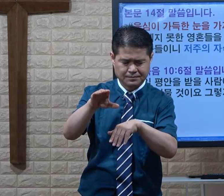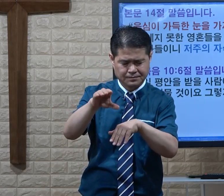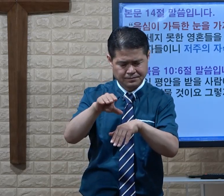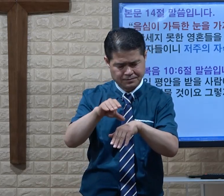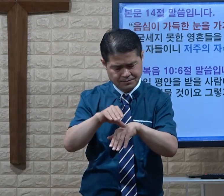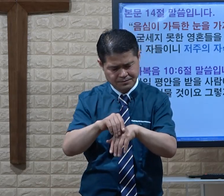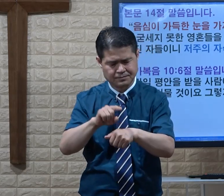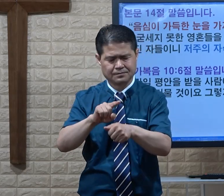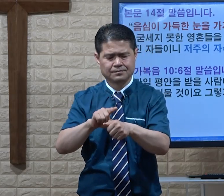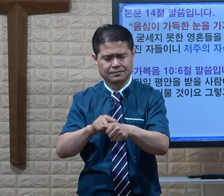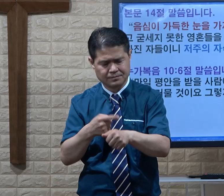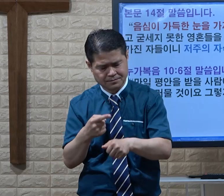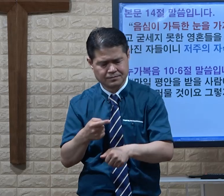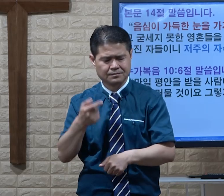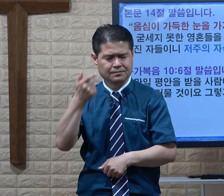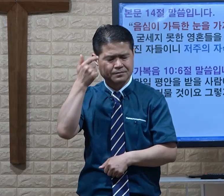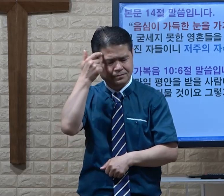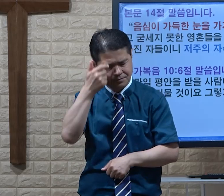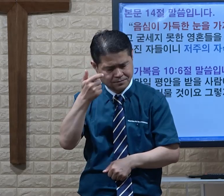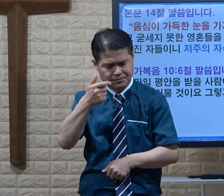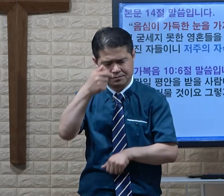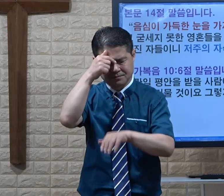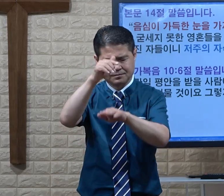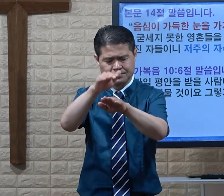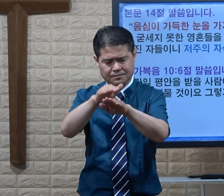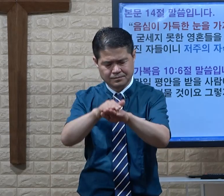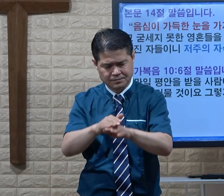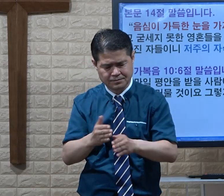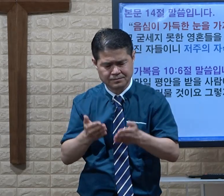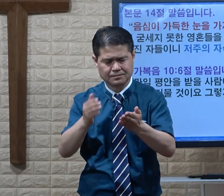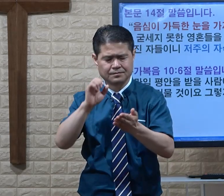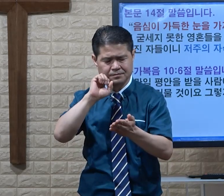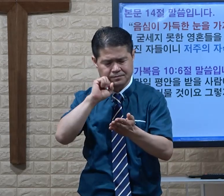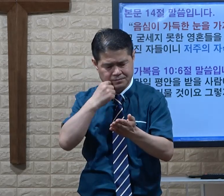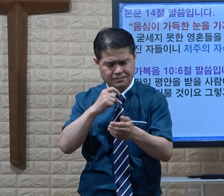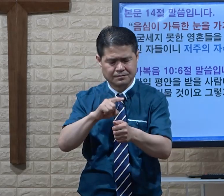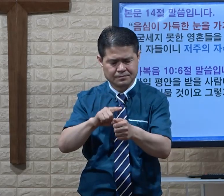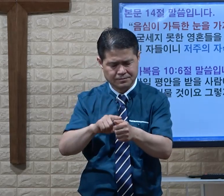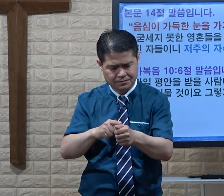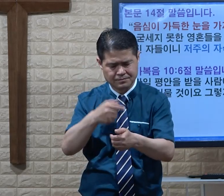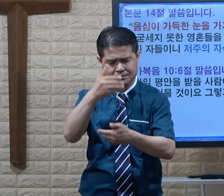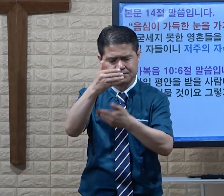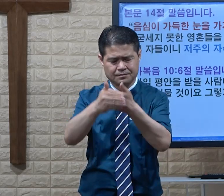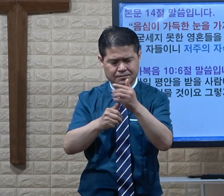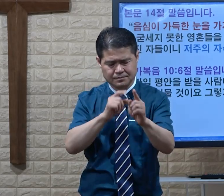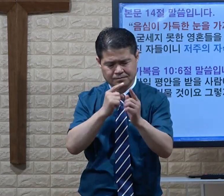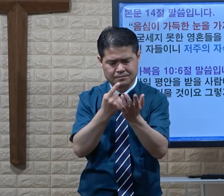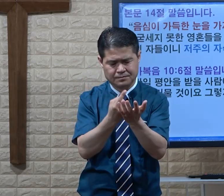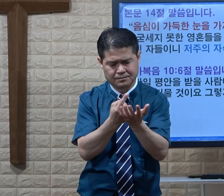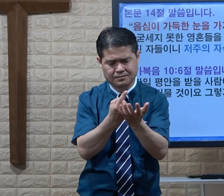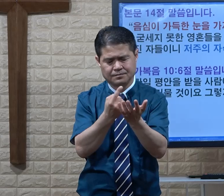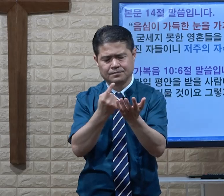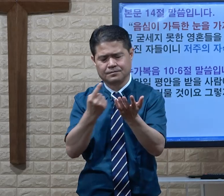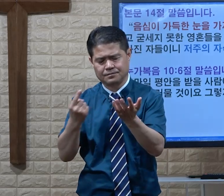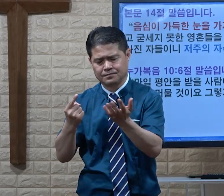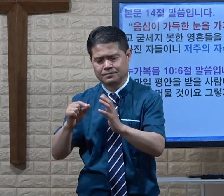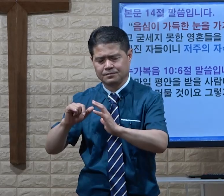가지는 않을까 그런 미혹된 생각들이 있는데 하나님의